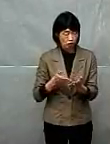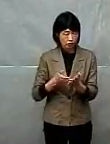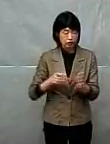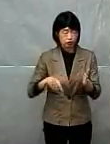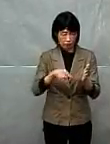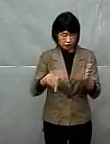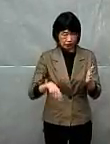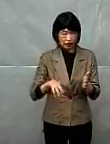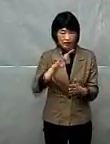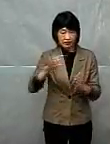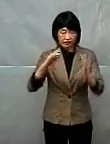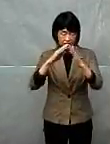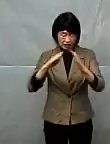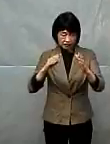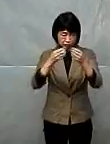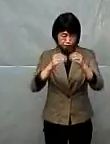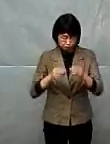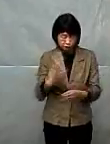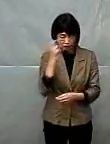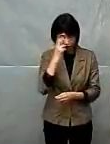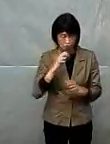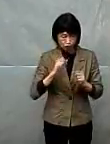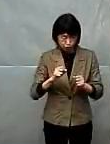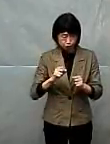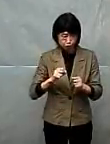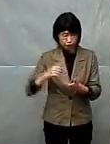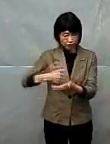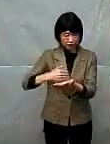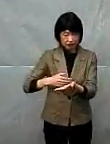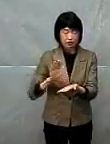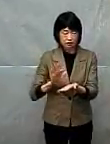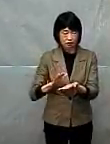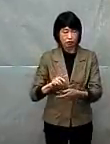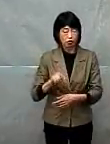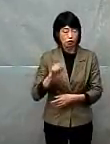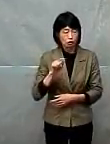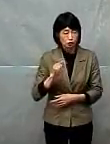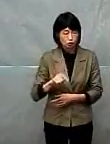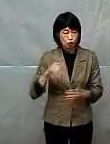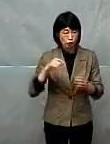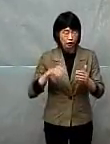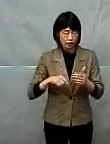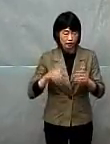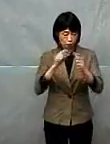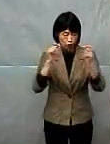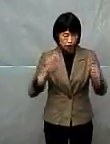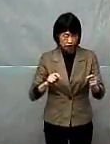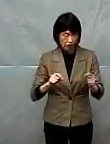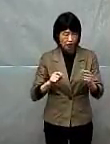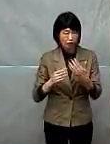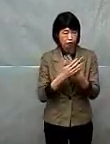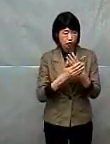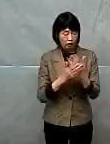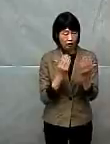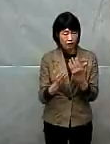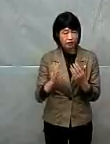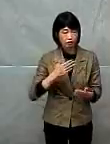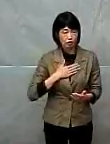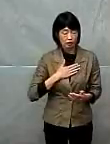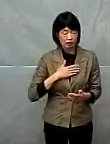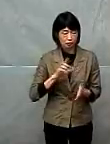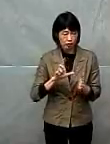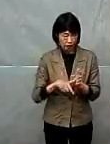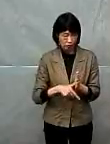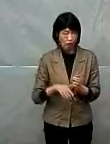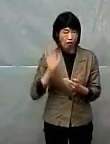おっしゃってましたけれども、はい、議会の精査のところで問題点が明らかになった場合は、その今後の告